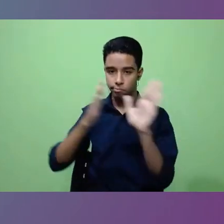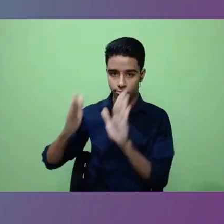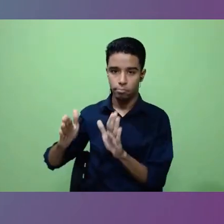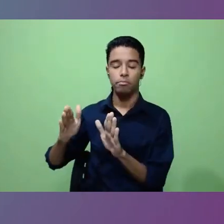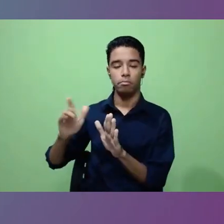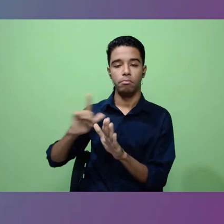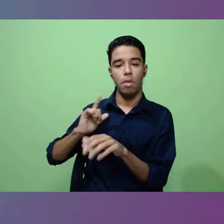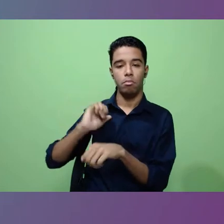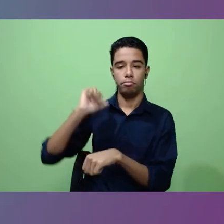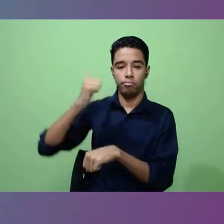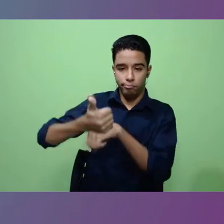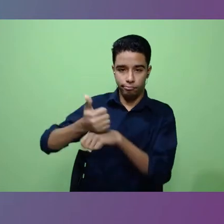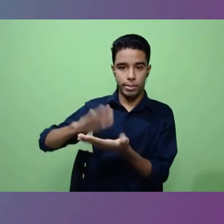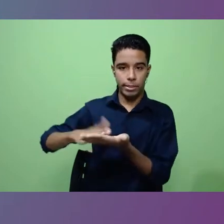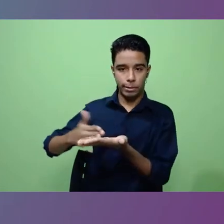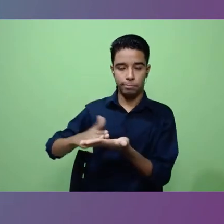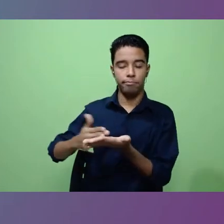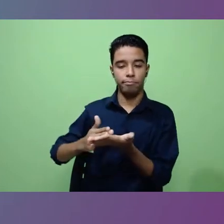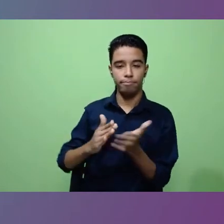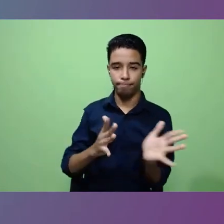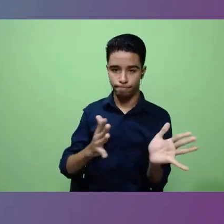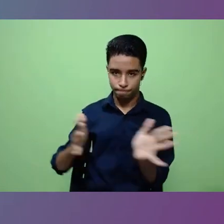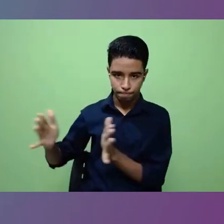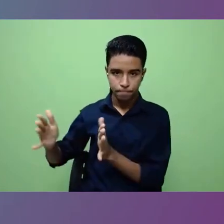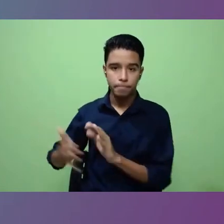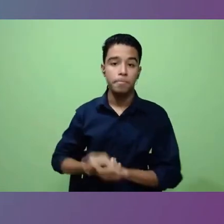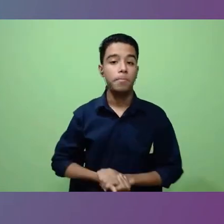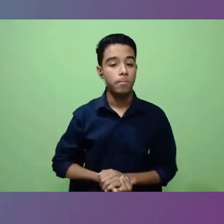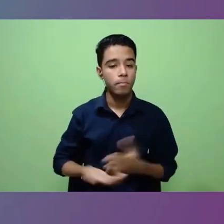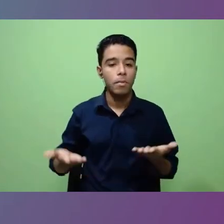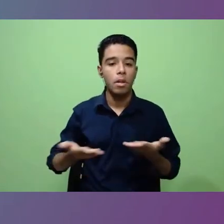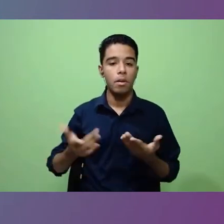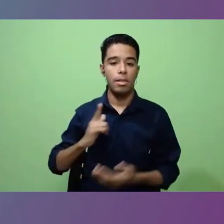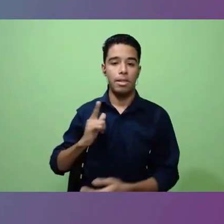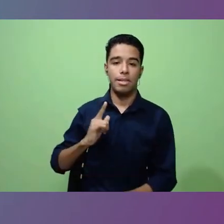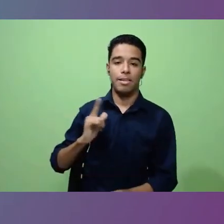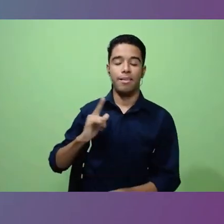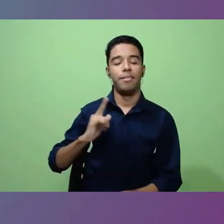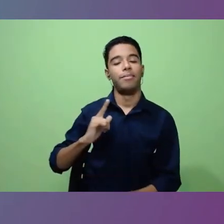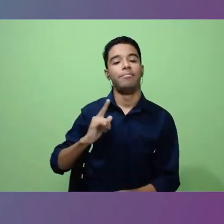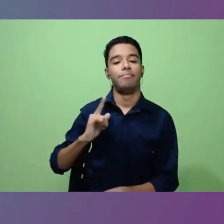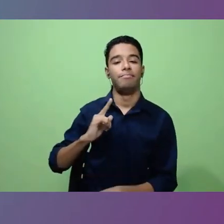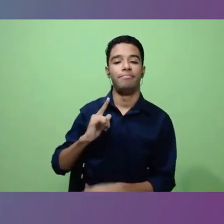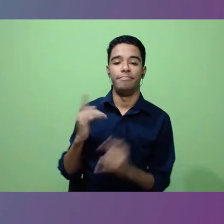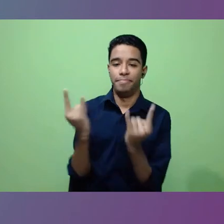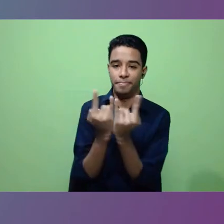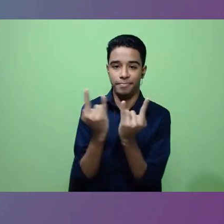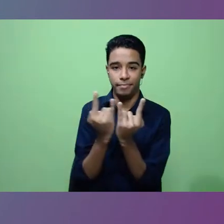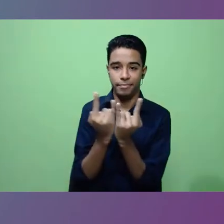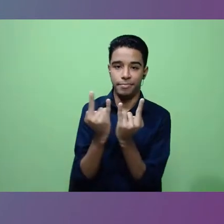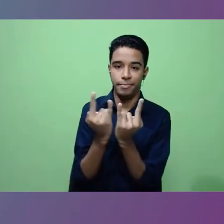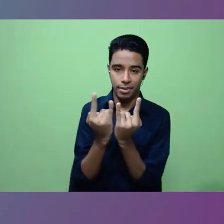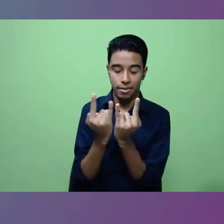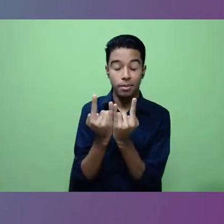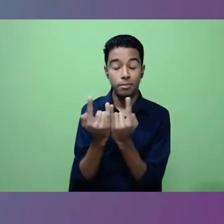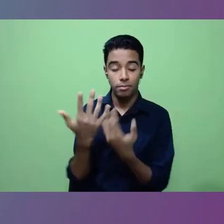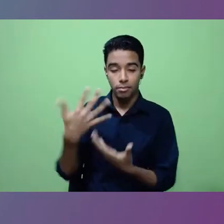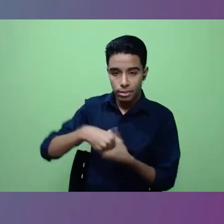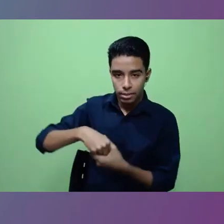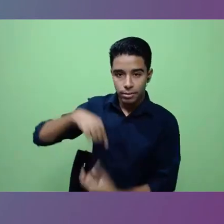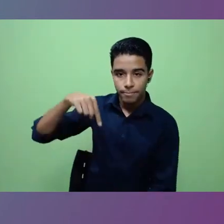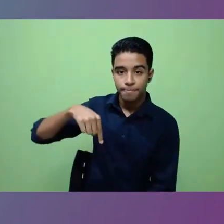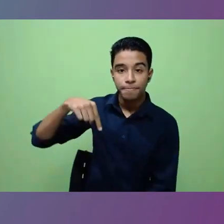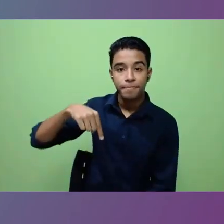de interpretação. A gente vai tocar a live de hoje, se esse mosquito chato permitir, sobre